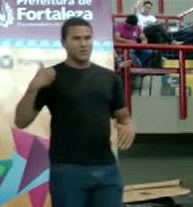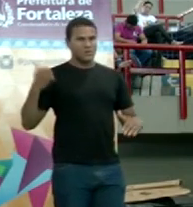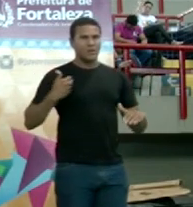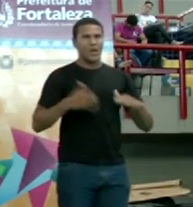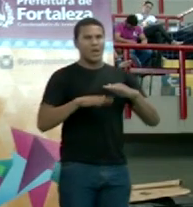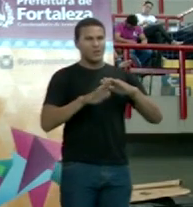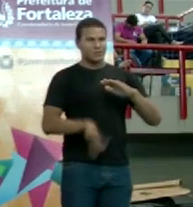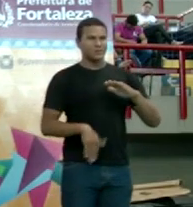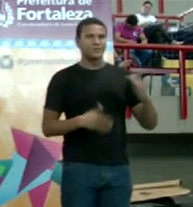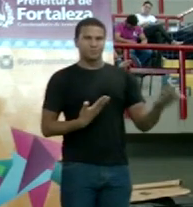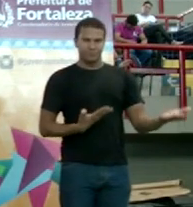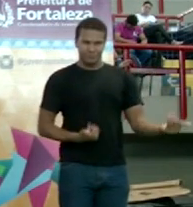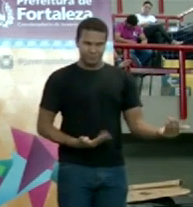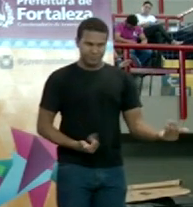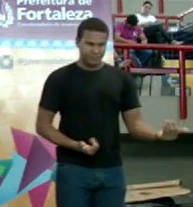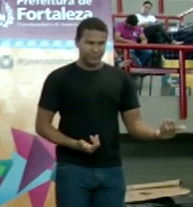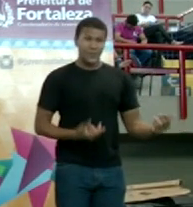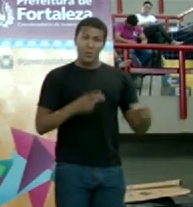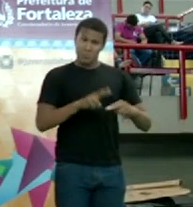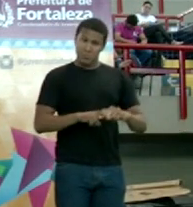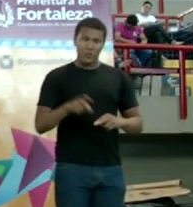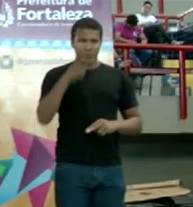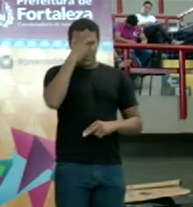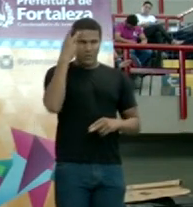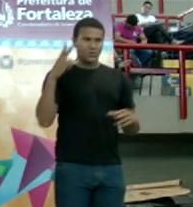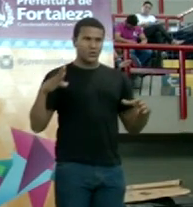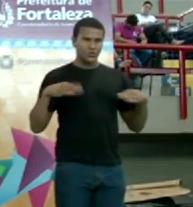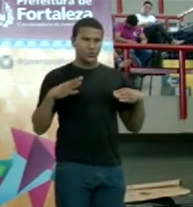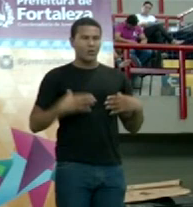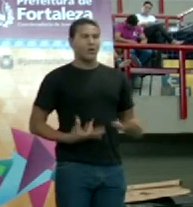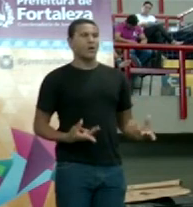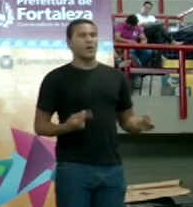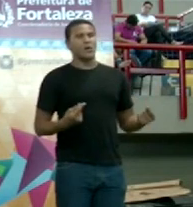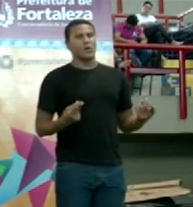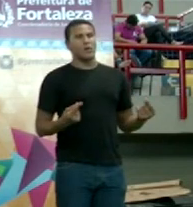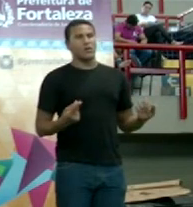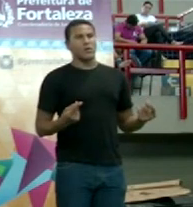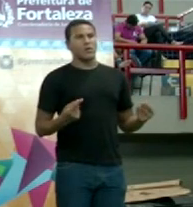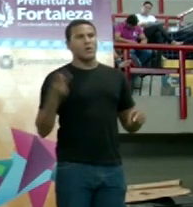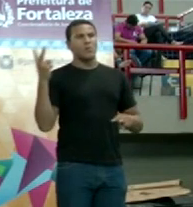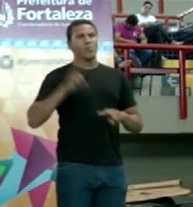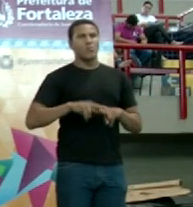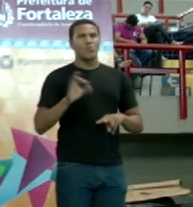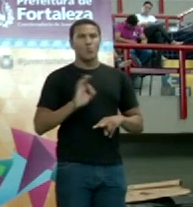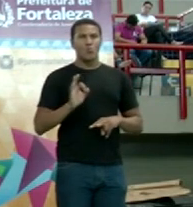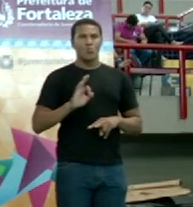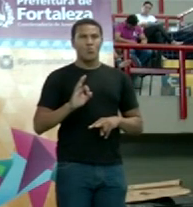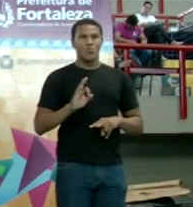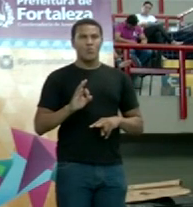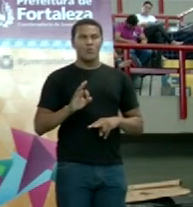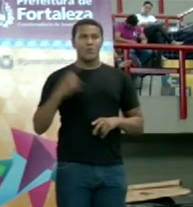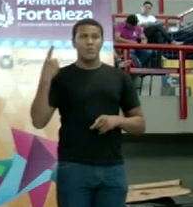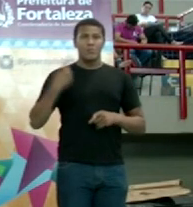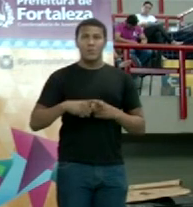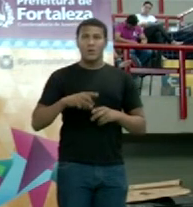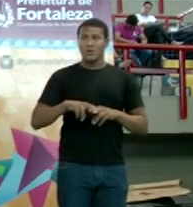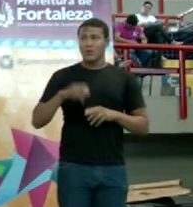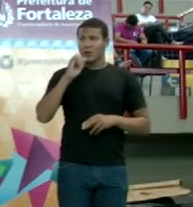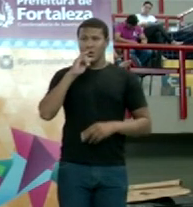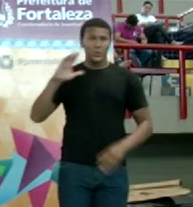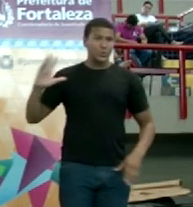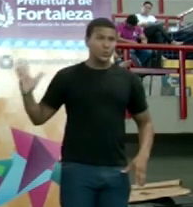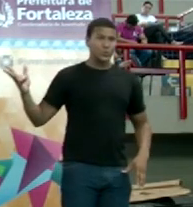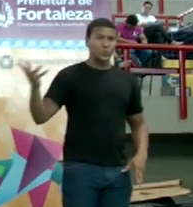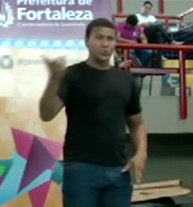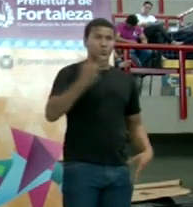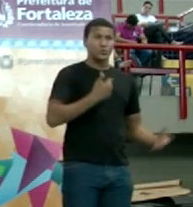e jovens. Sendo assim, os jovens ficam impunes. Qual é o erro que tem nessa frase? Generalização. Ele está dizendo que